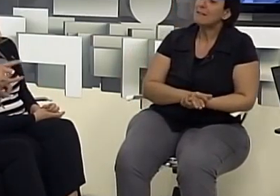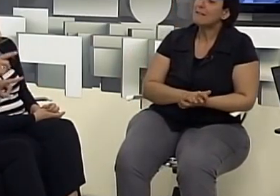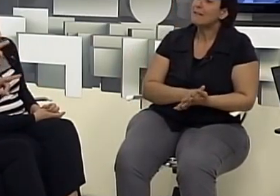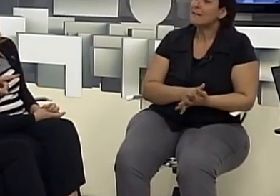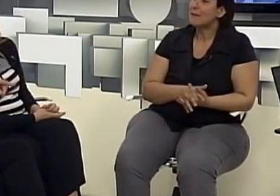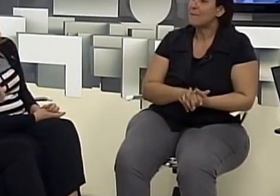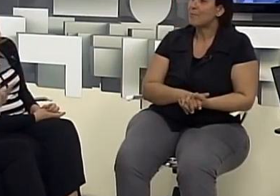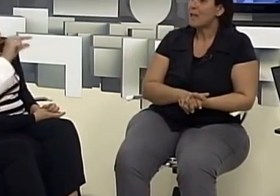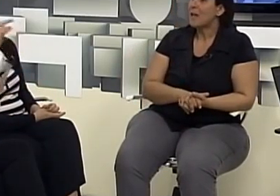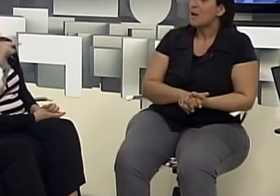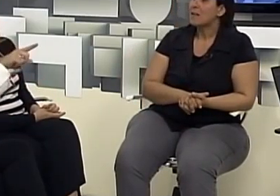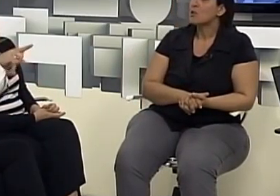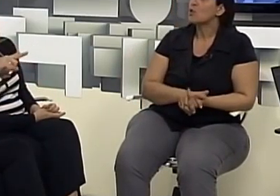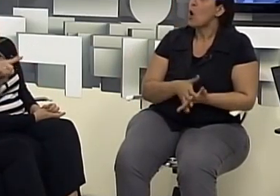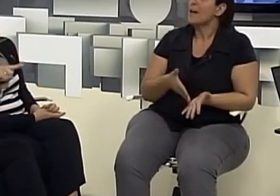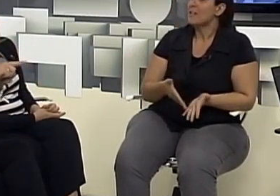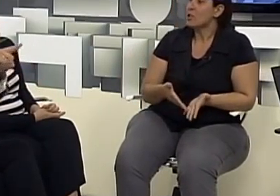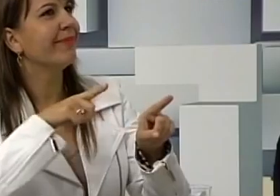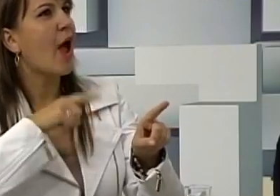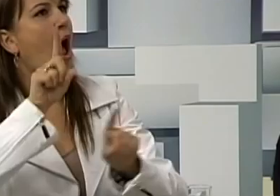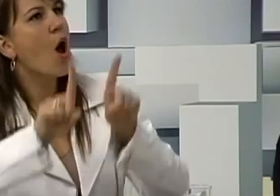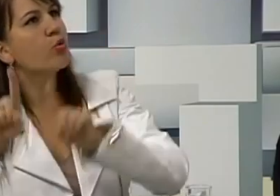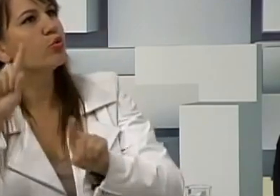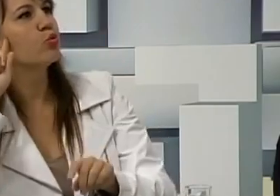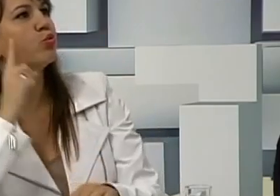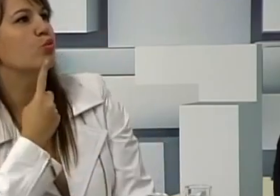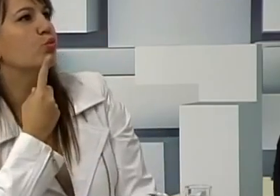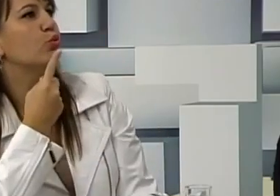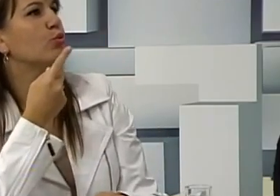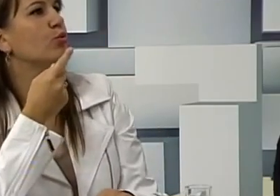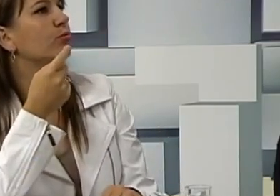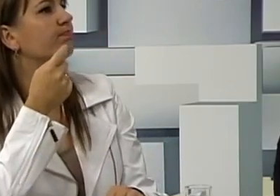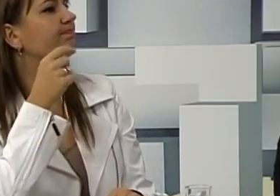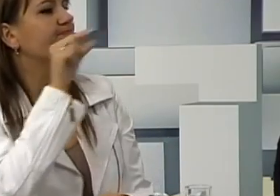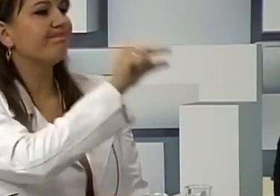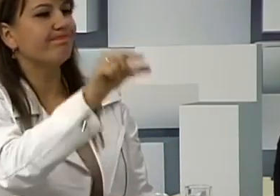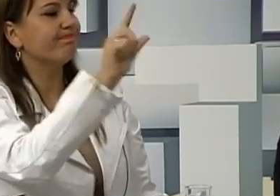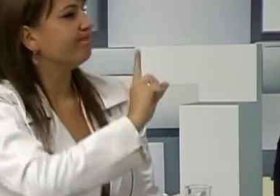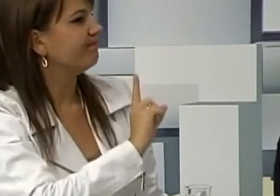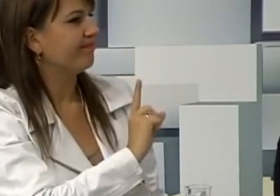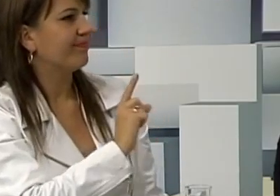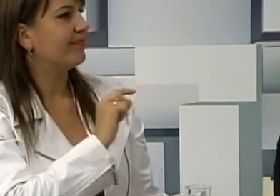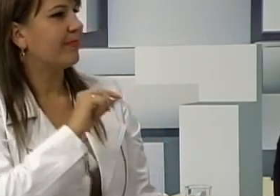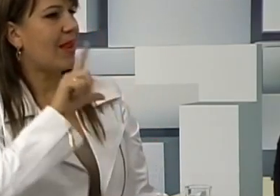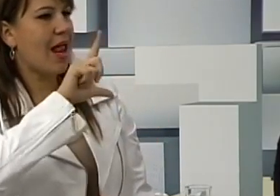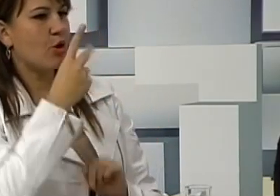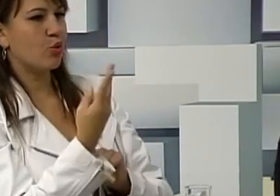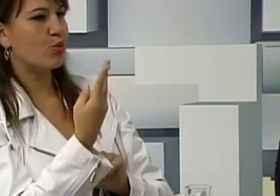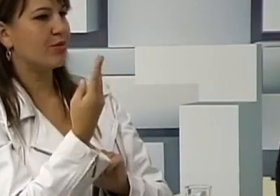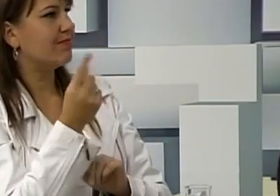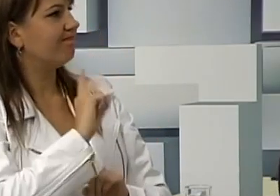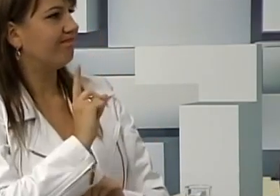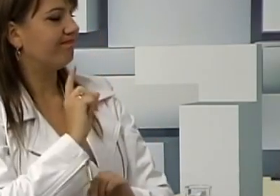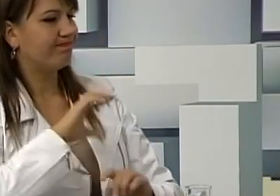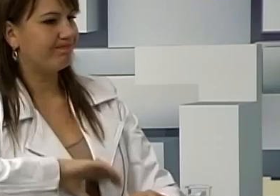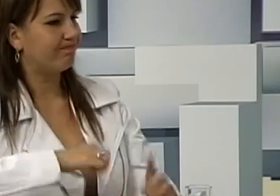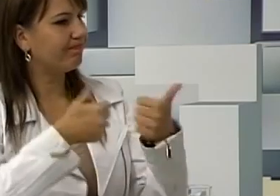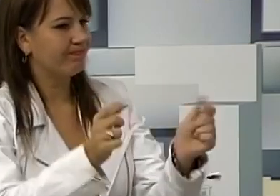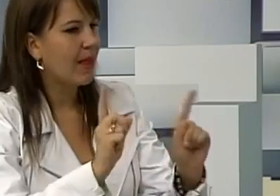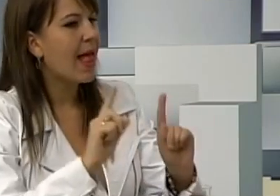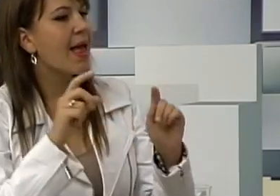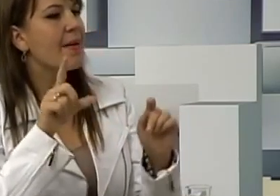também... só a legenda, não, mas poder ter, tem alguns surdos que são analfabetos, por